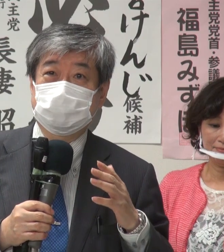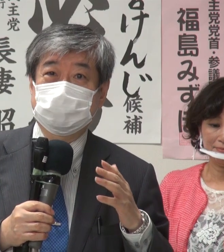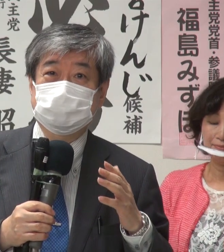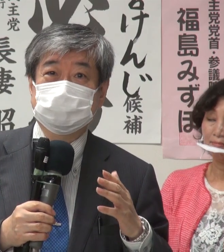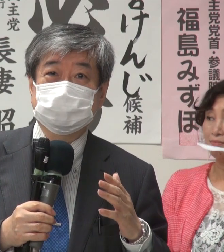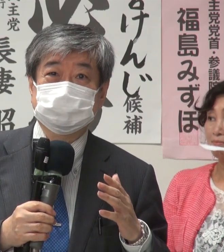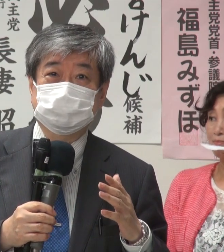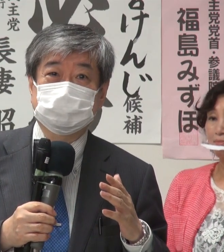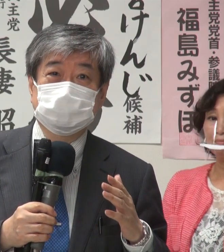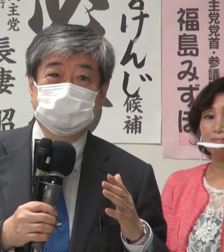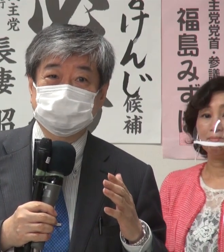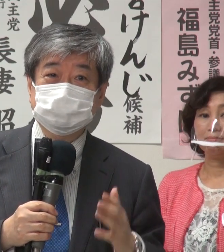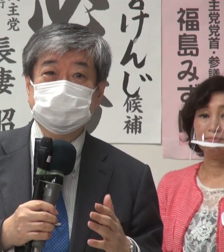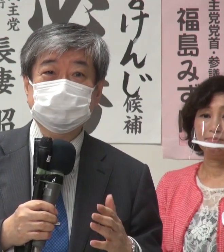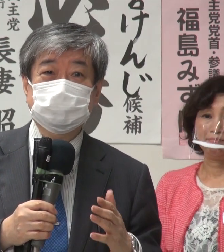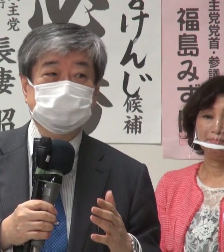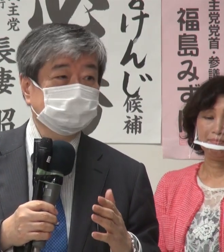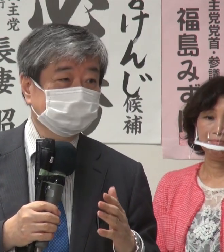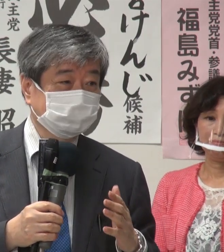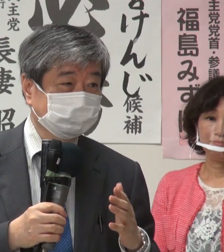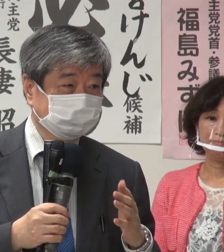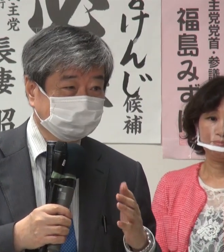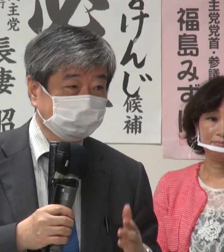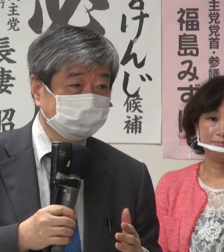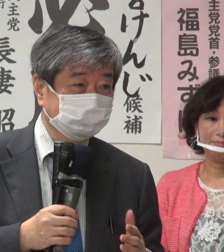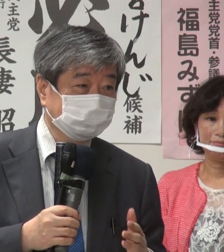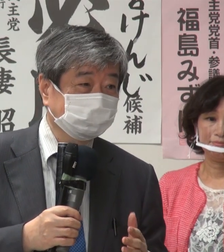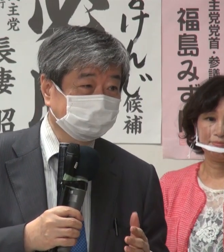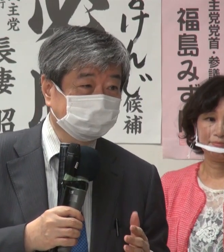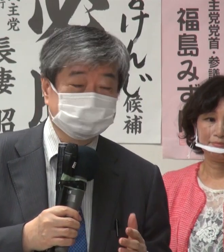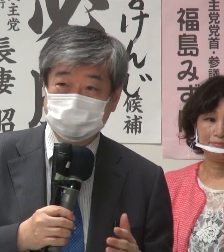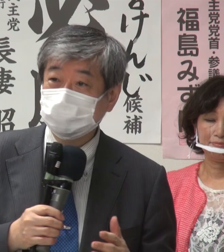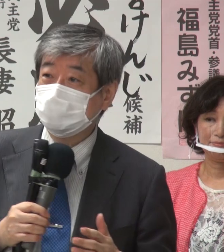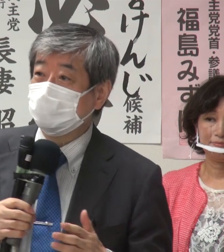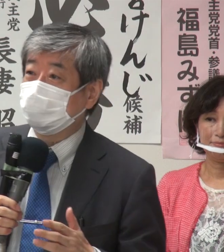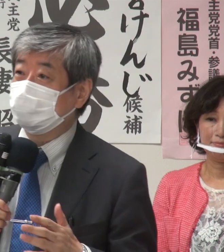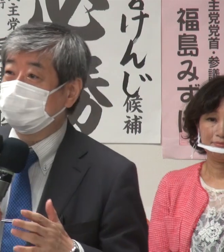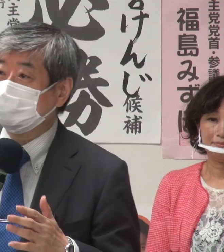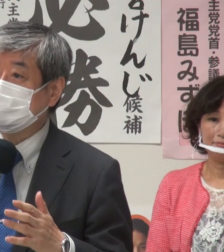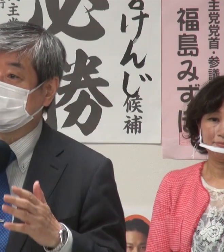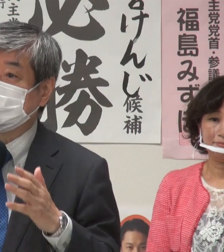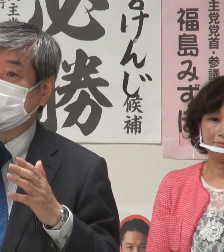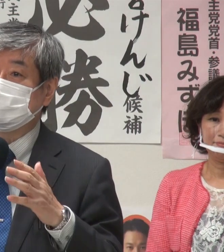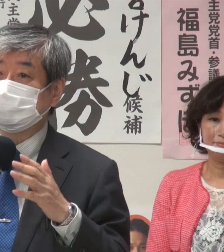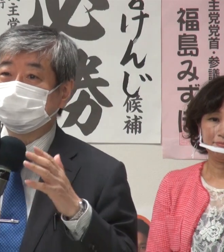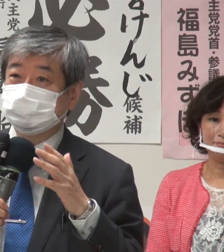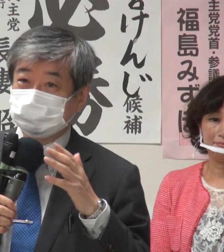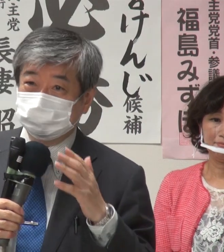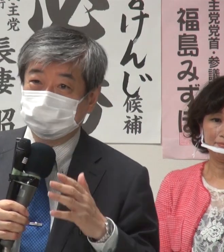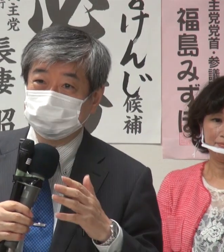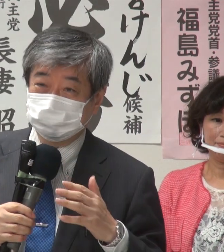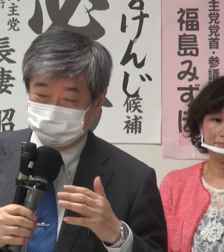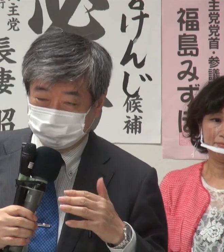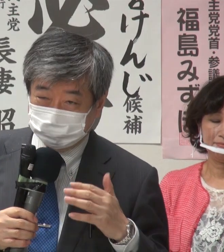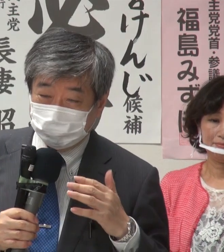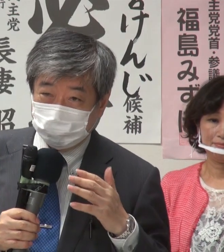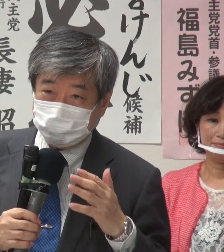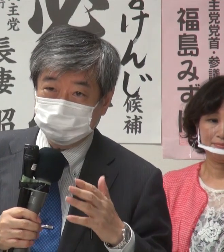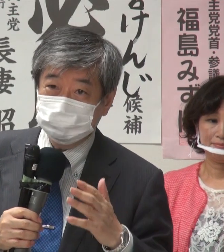ば例を言いますと、野田さんが街頭に立たれてですね、今の東京のそのこ